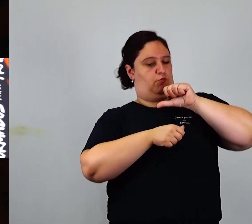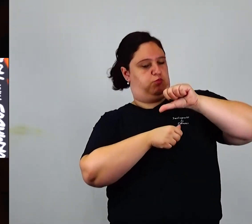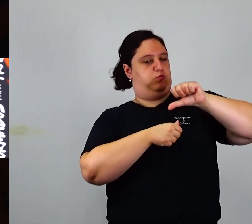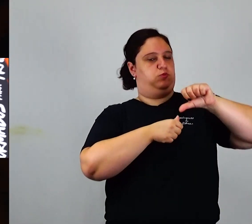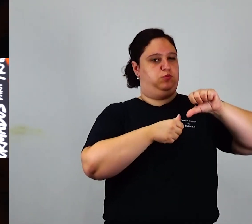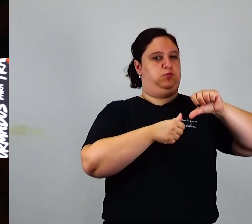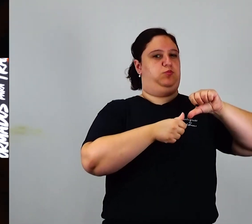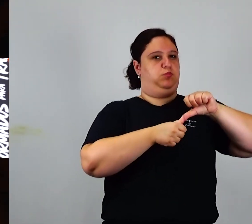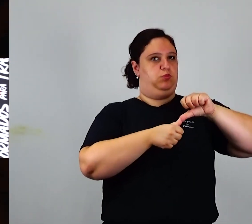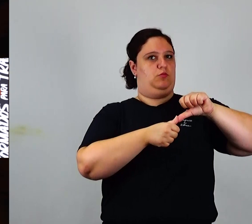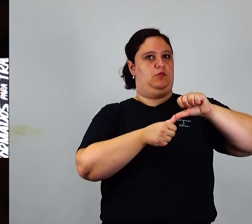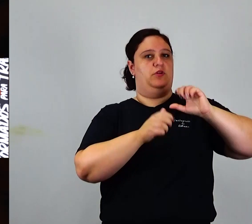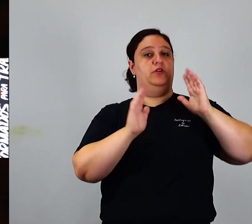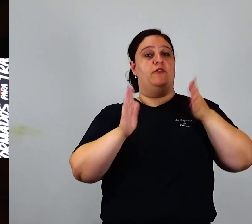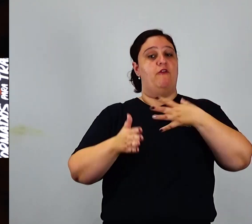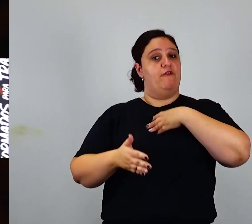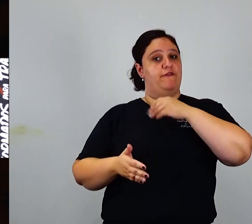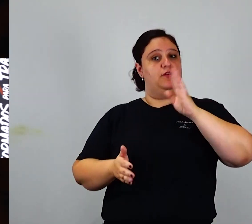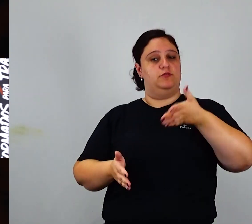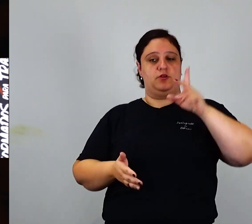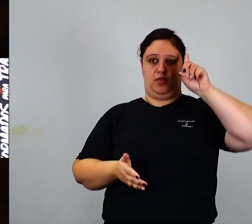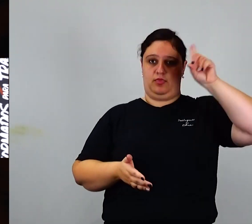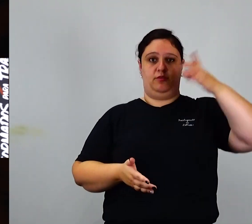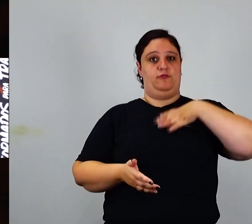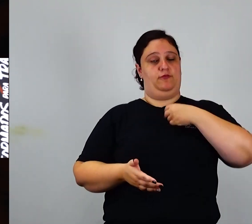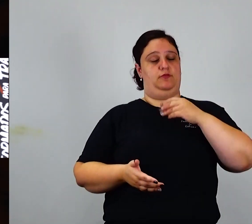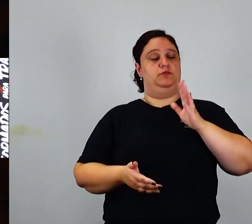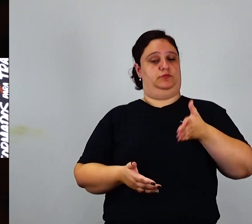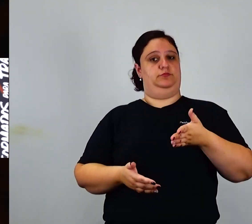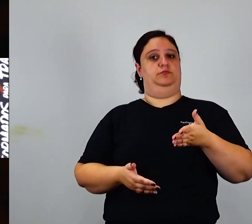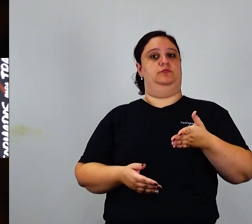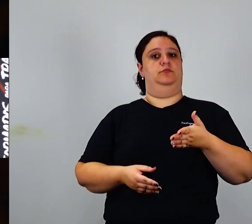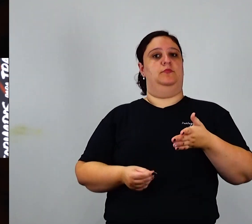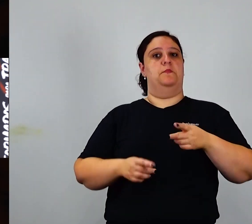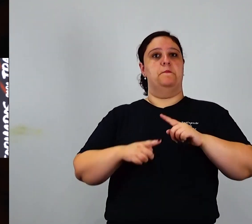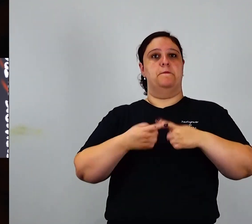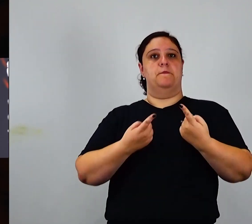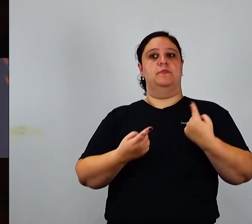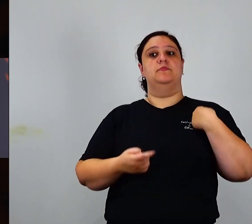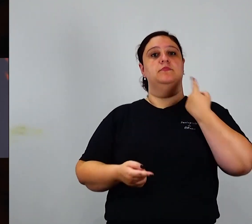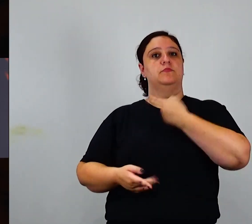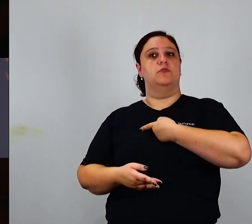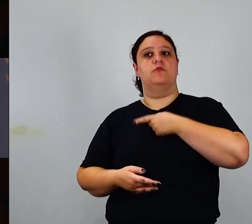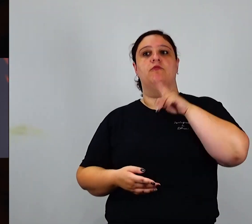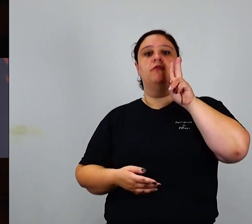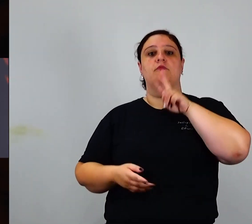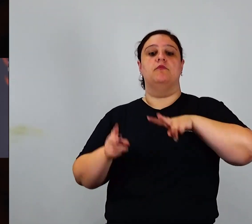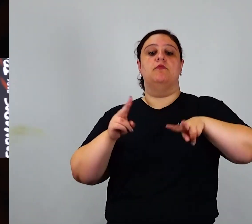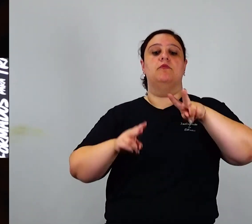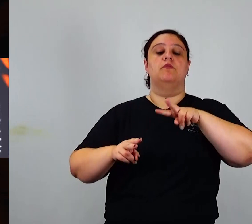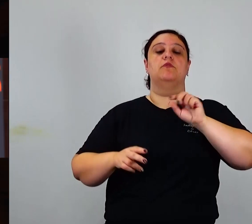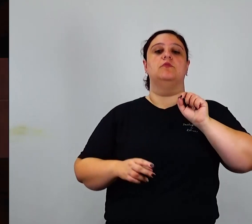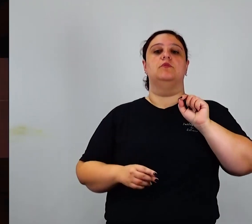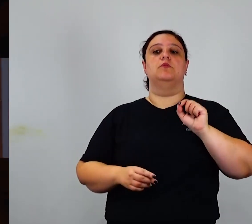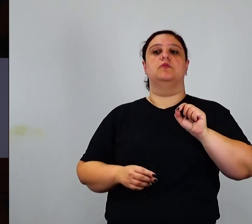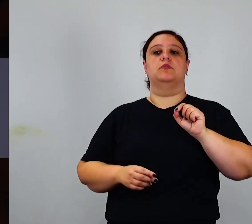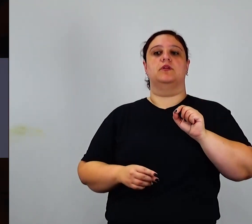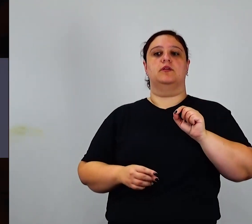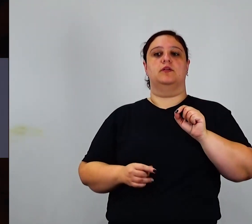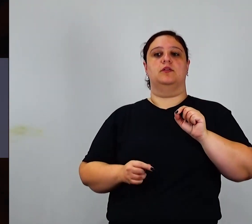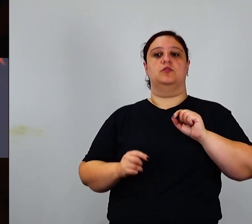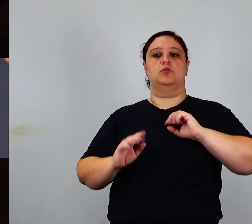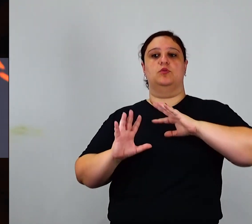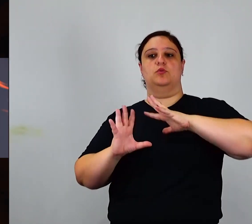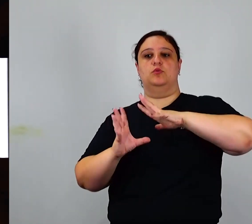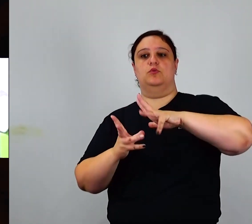você já é um filho de Deus. Só que o que nós estamos vendo aqui, né, todos vocês aqui